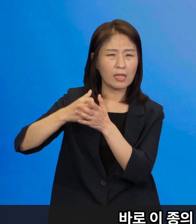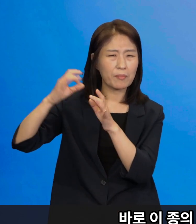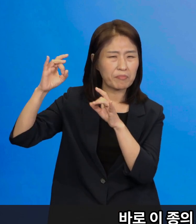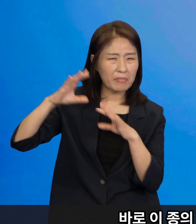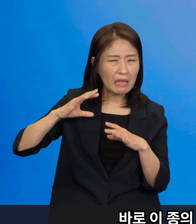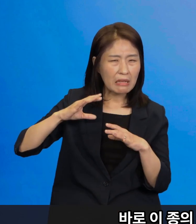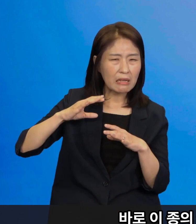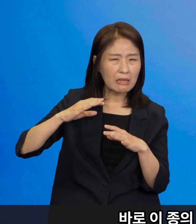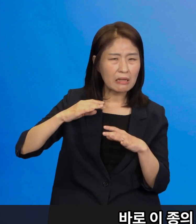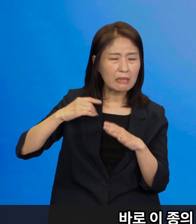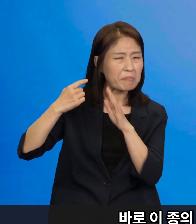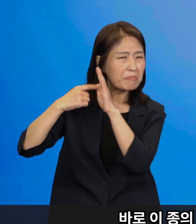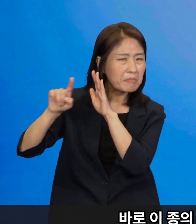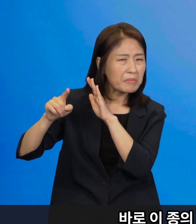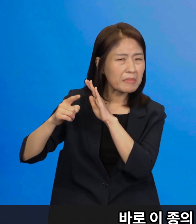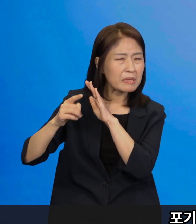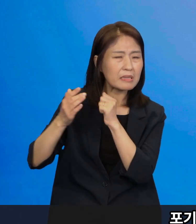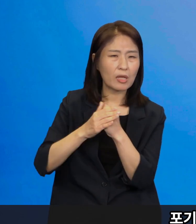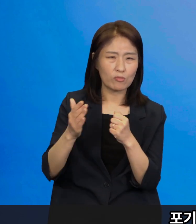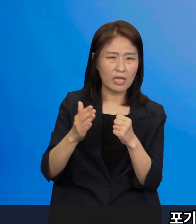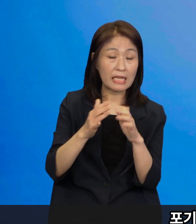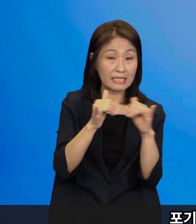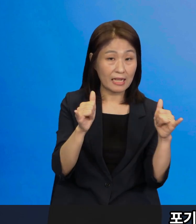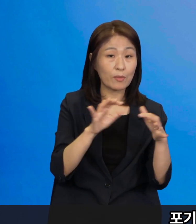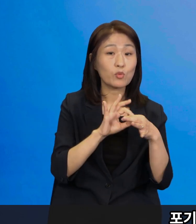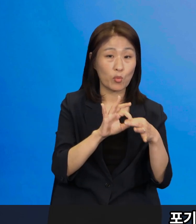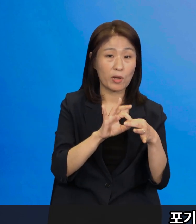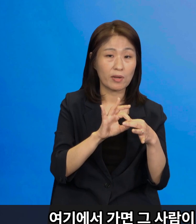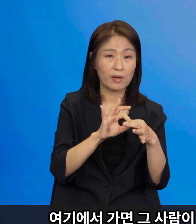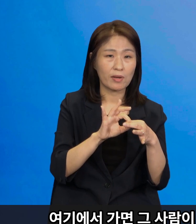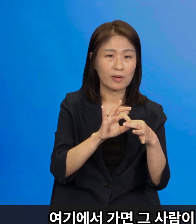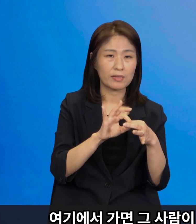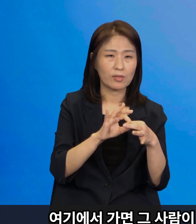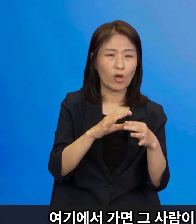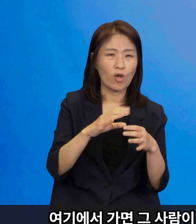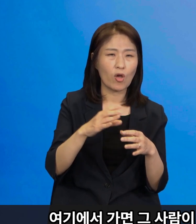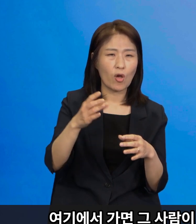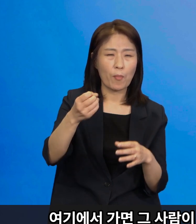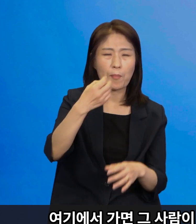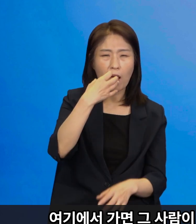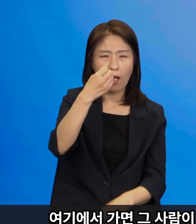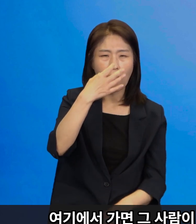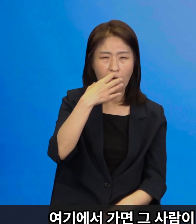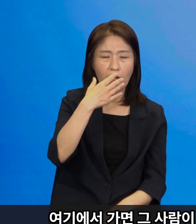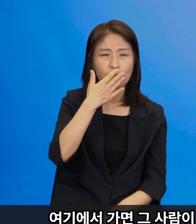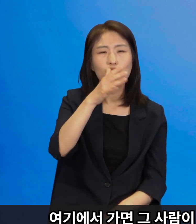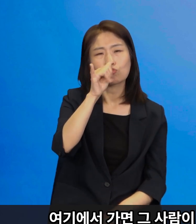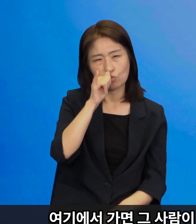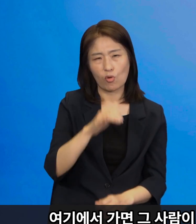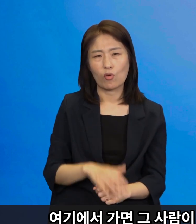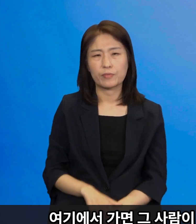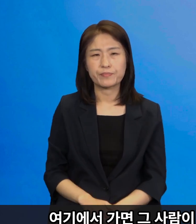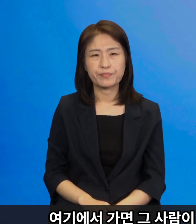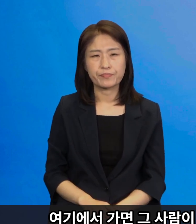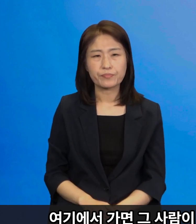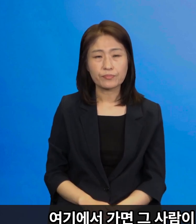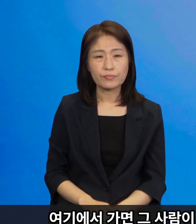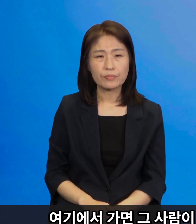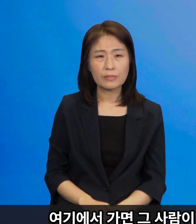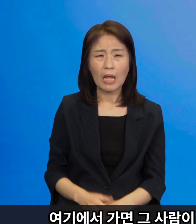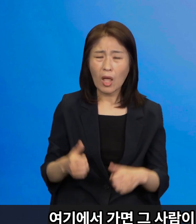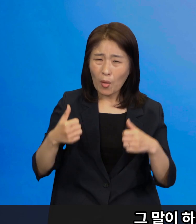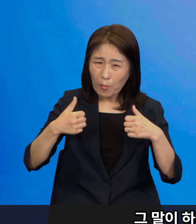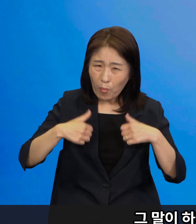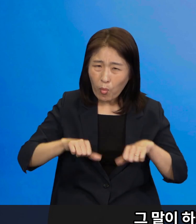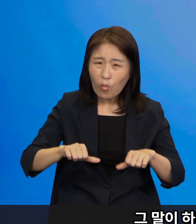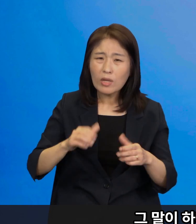케이스도 마찬가지입니다. 포기하시면 안 됩니다. 여기에서 가면 그 사람이 당신을 인도해 주실